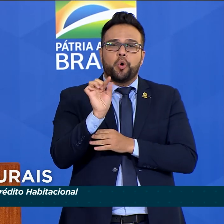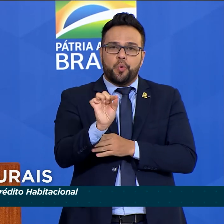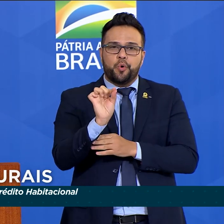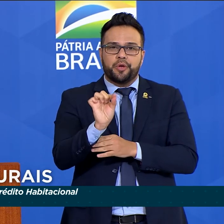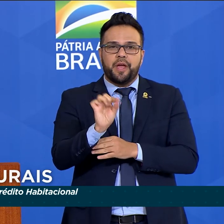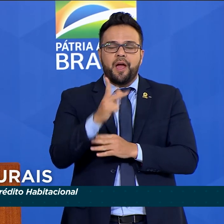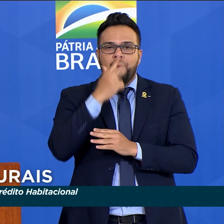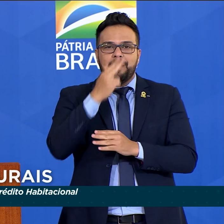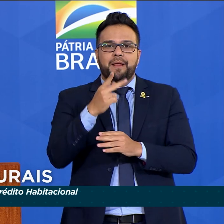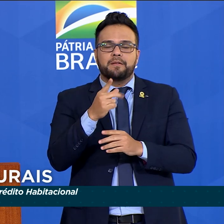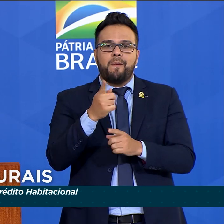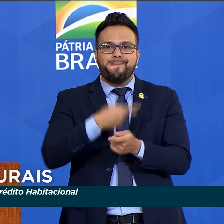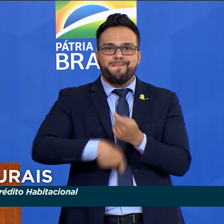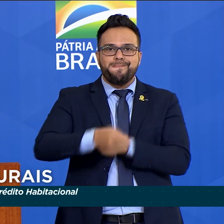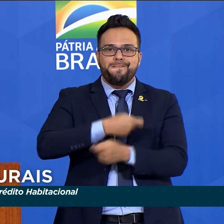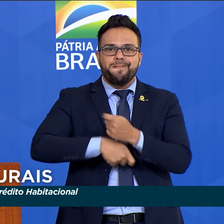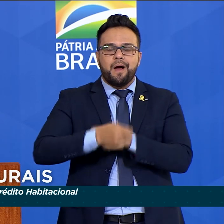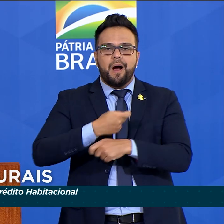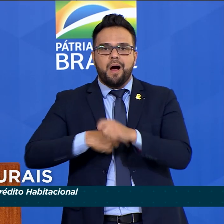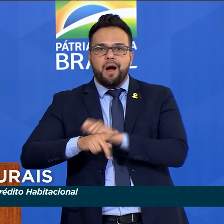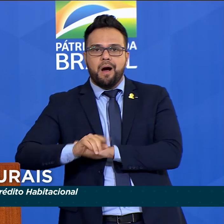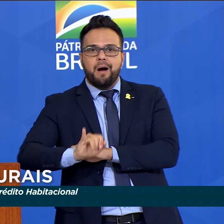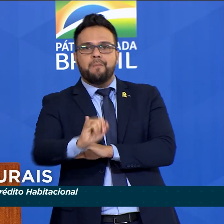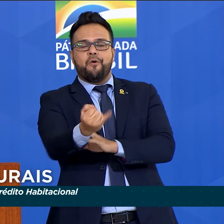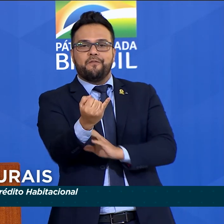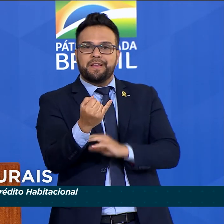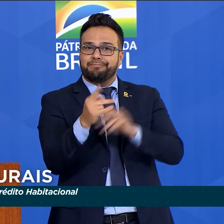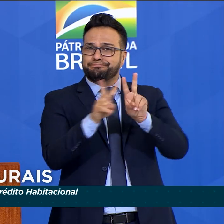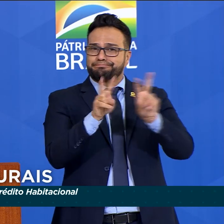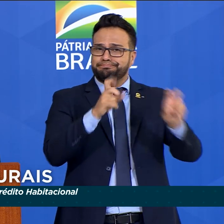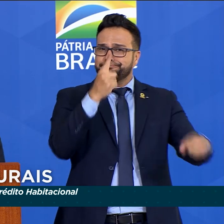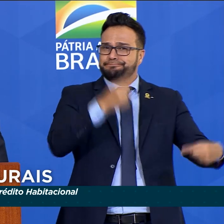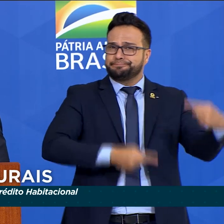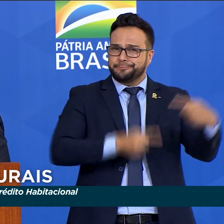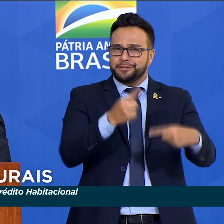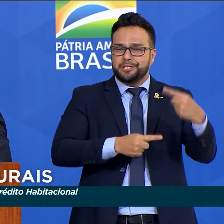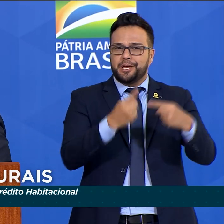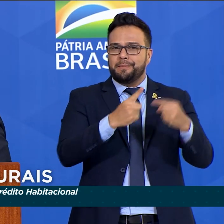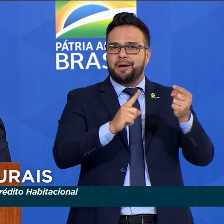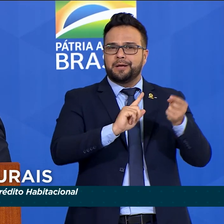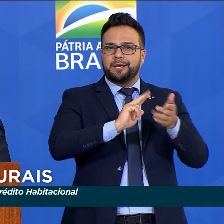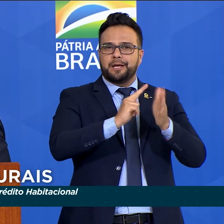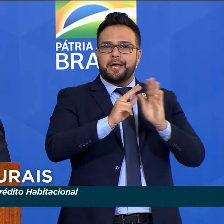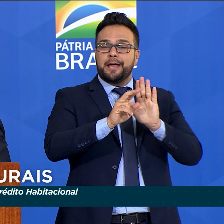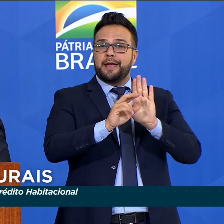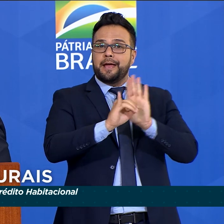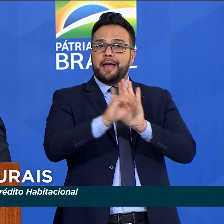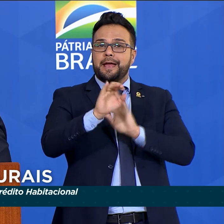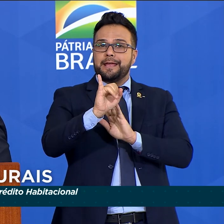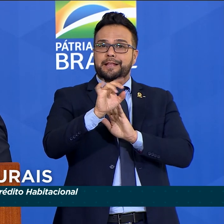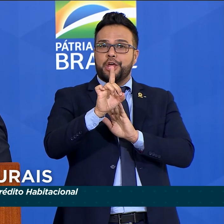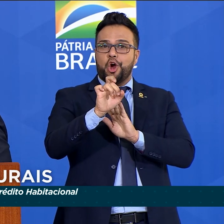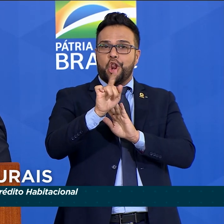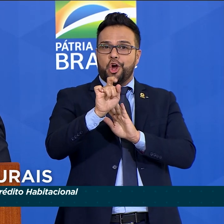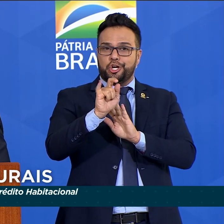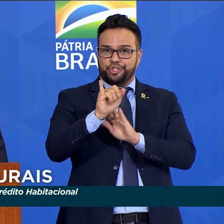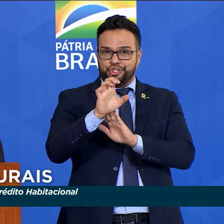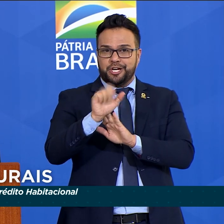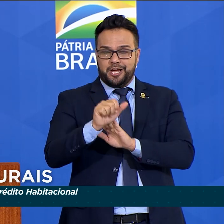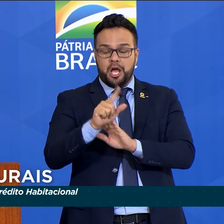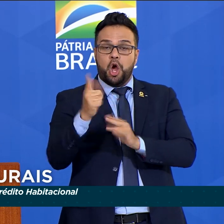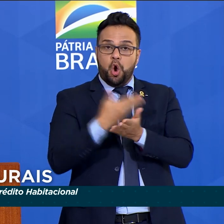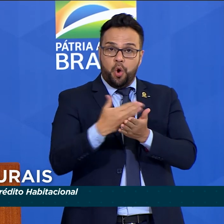massa de manobra política e ideológica. Começamos esse ano, no ano passado, o trabalho da regularização